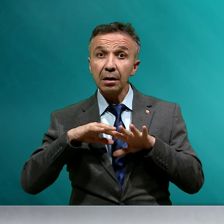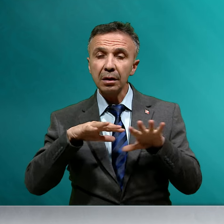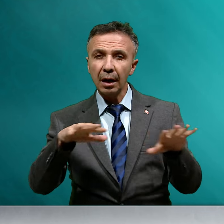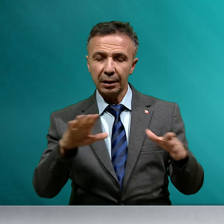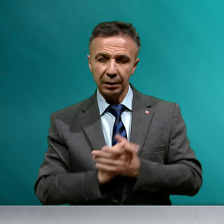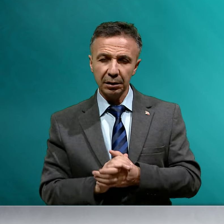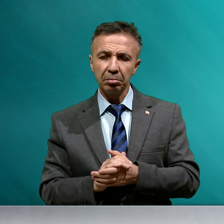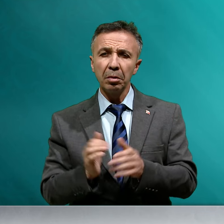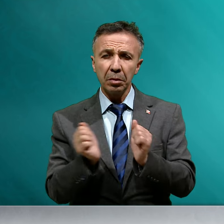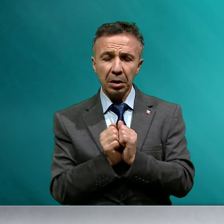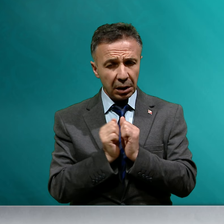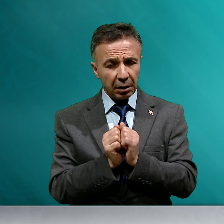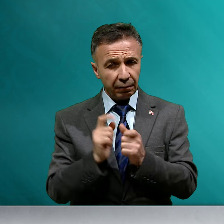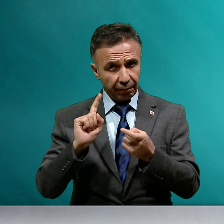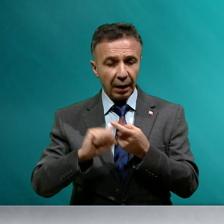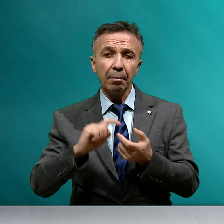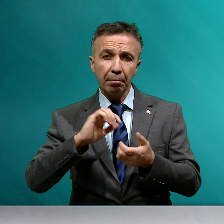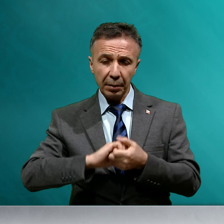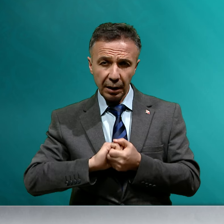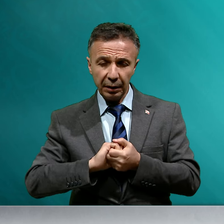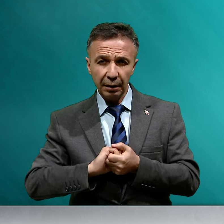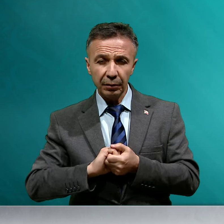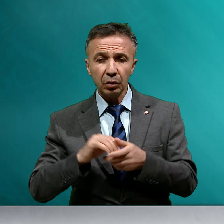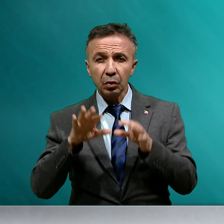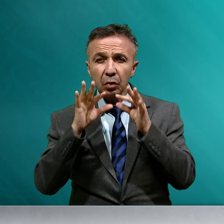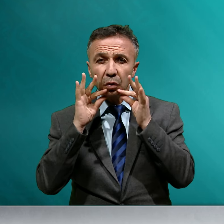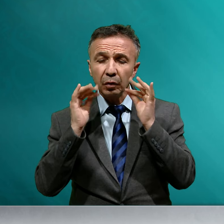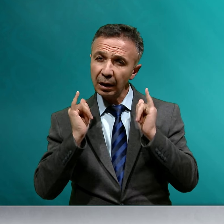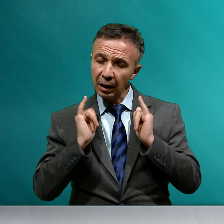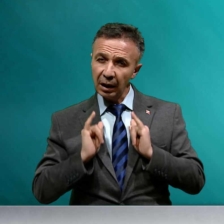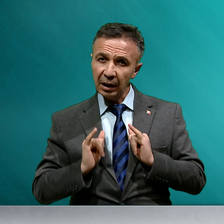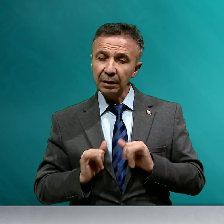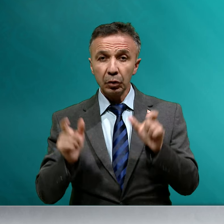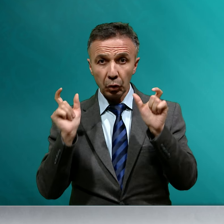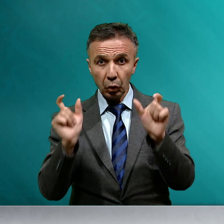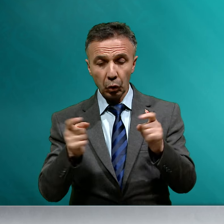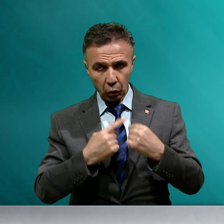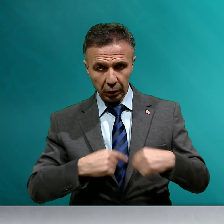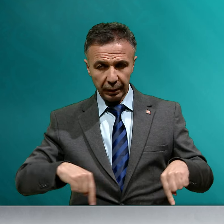Birlik ve beraberliğimizi, huzur ve sükunetimizi muhafaza ederiz.